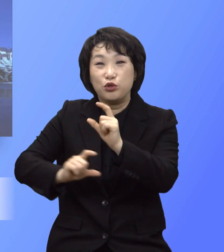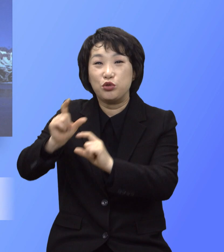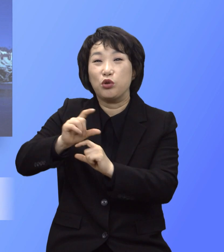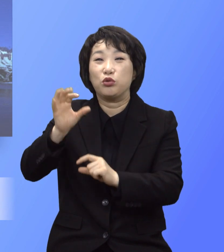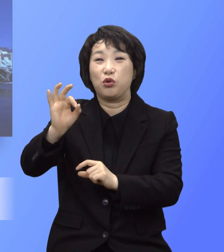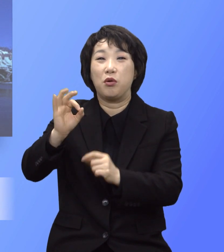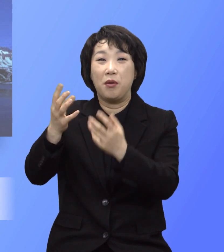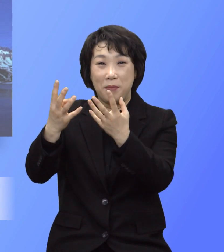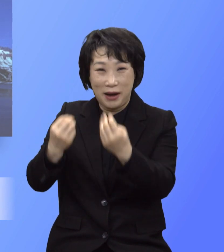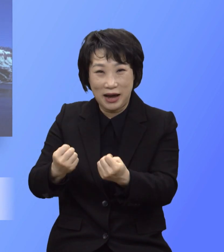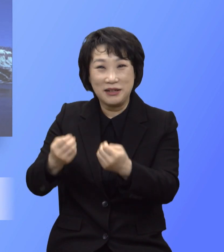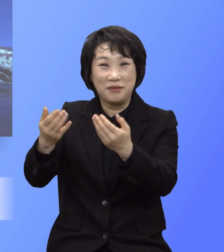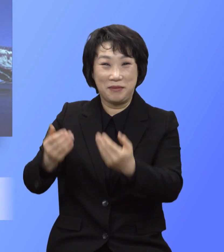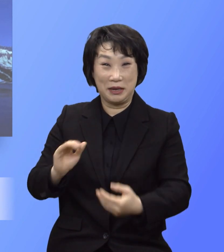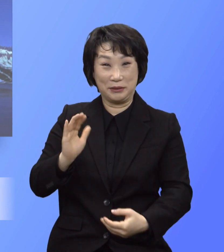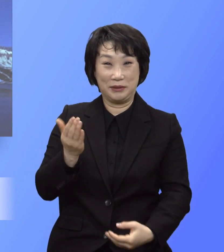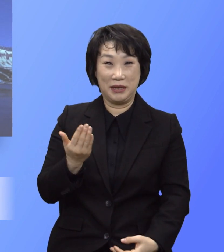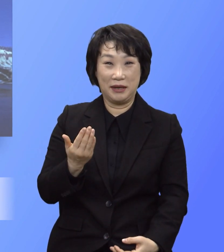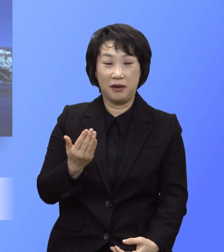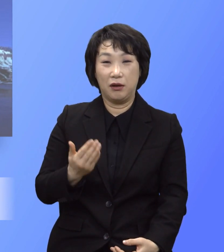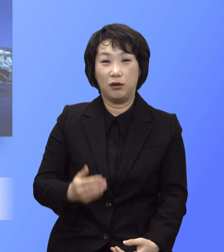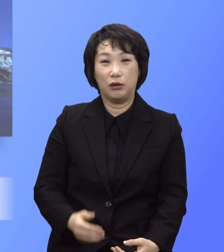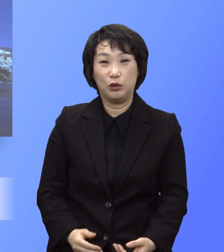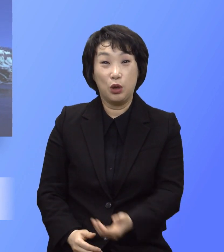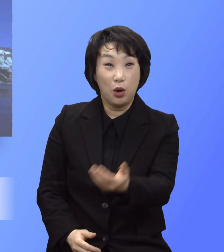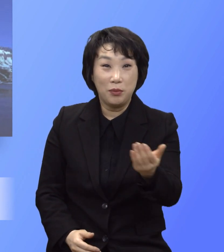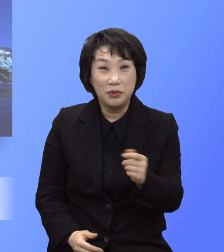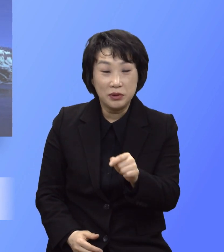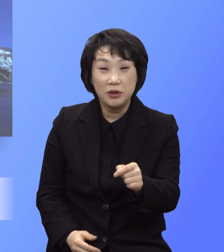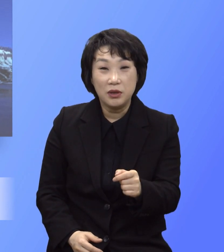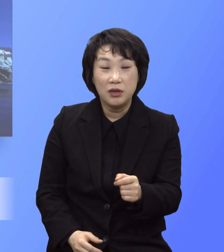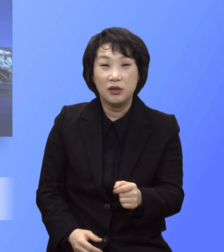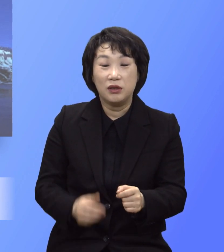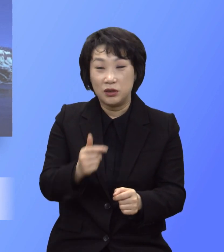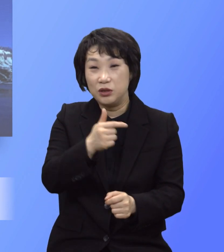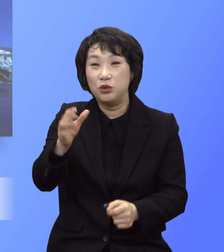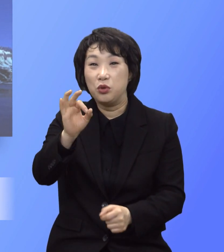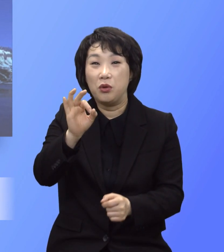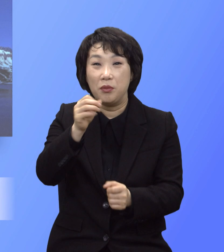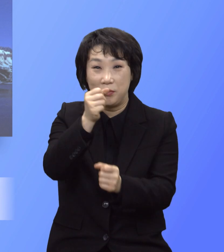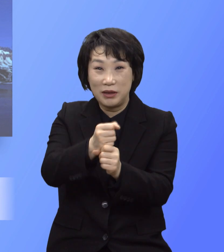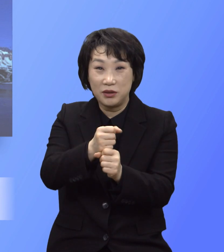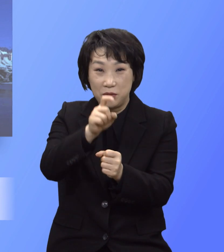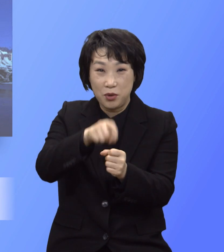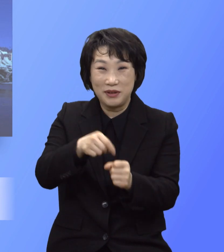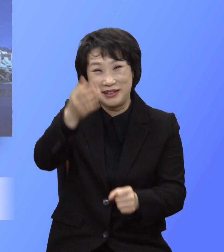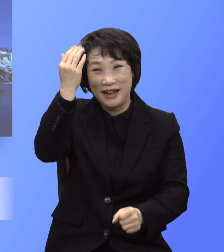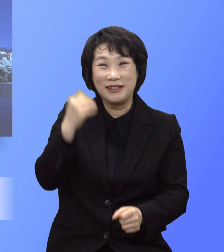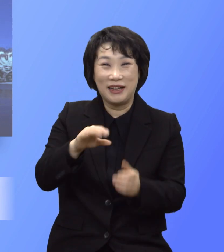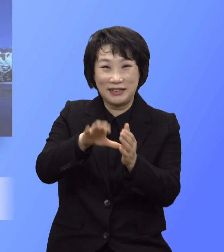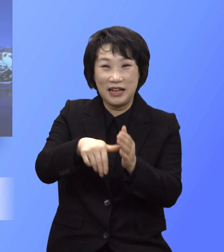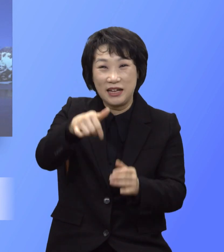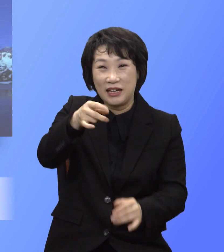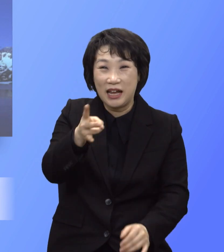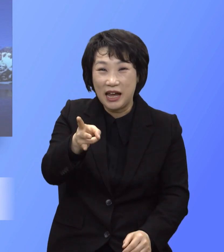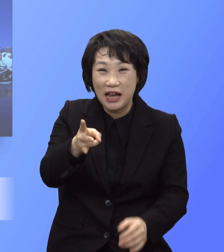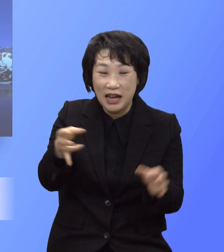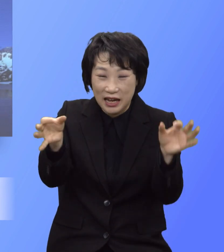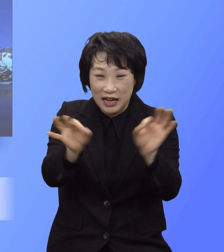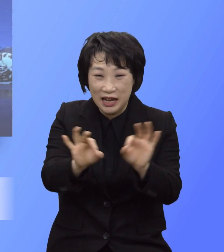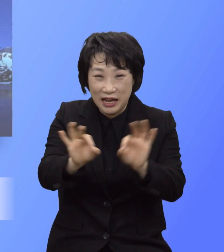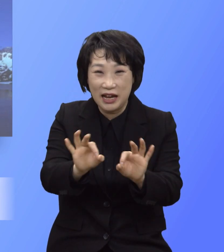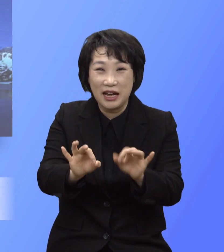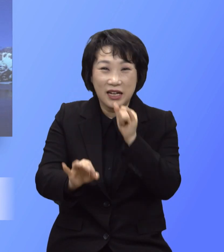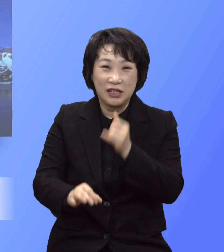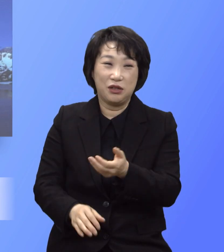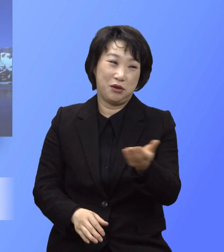돈을 많이 받지 않습니까? 그 목돈을 만들기 위해서 계획을 하잖아요. 그래서 그냥